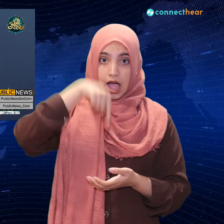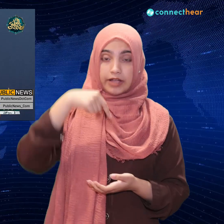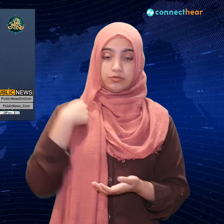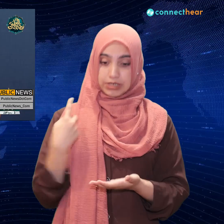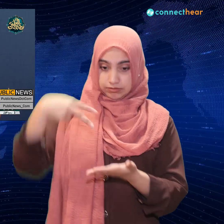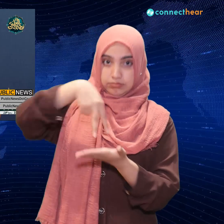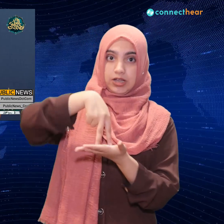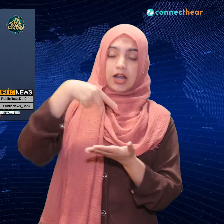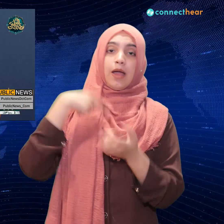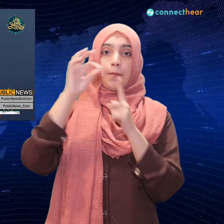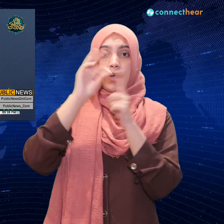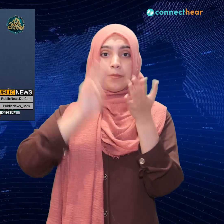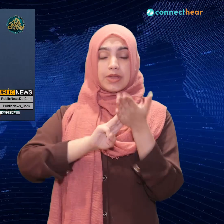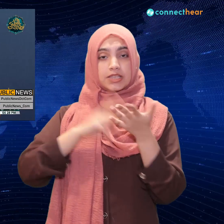میں